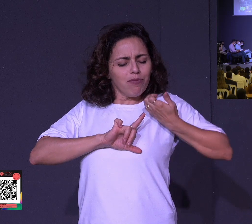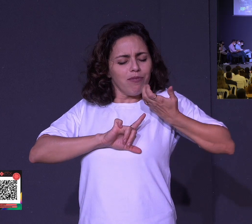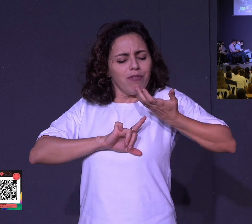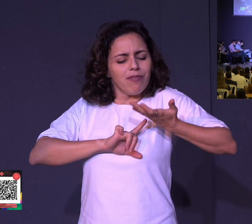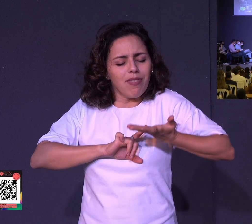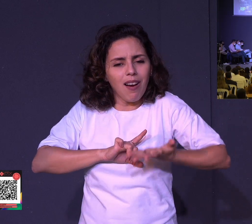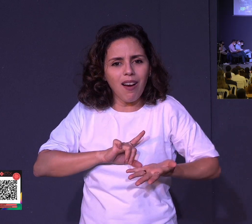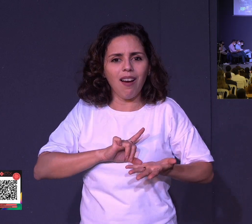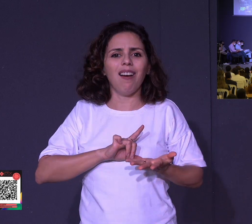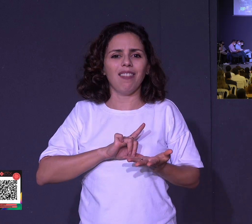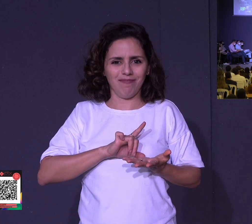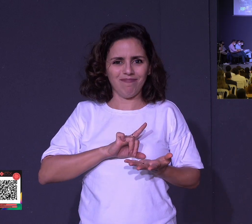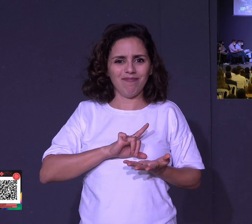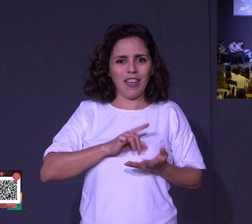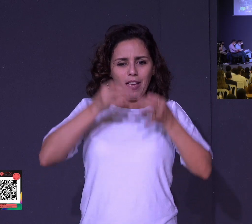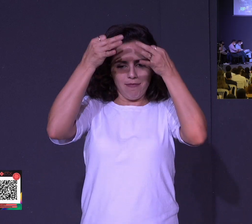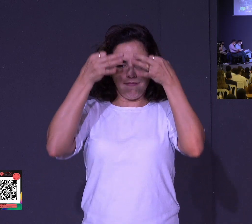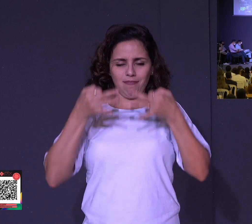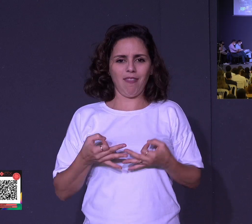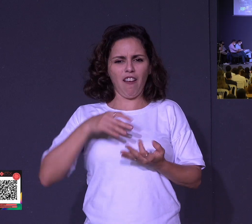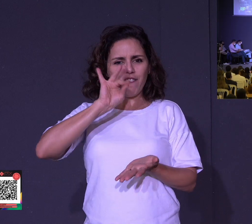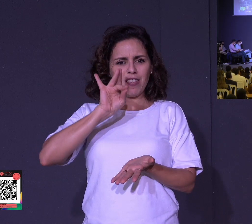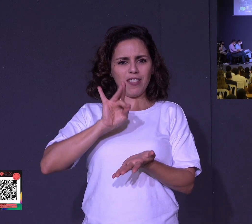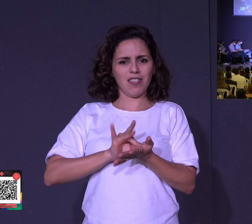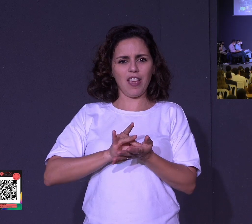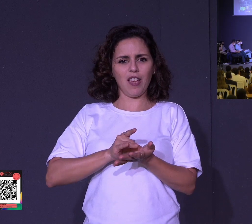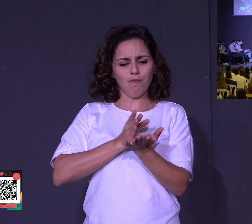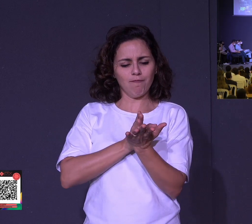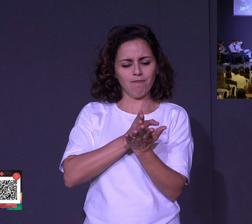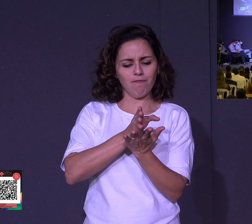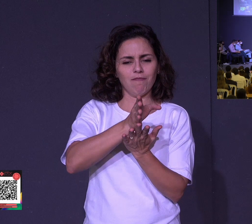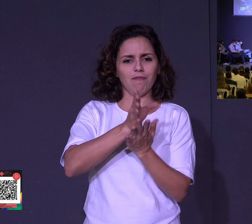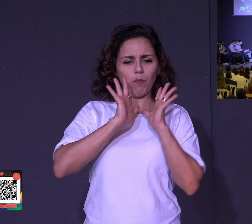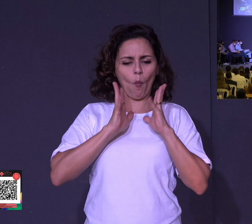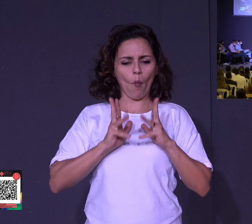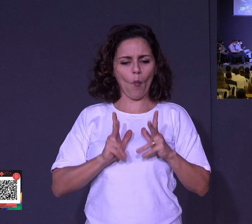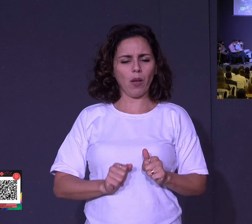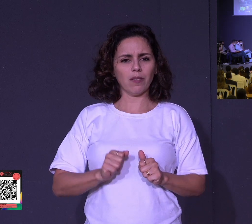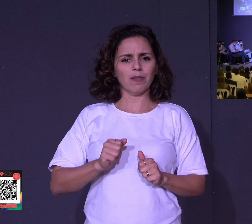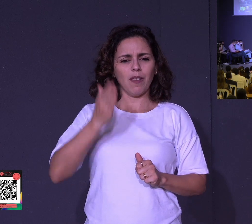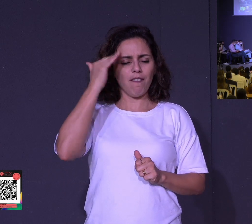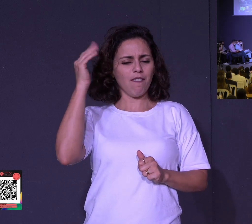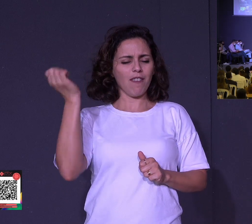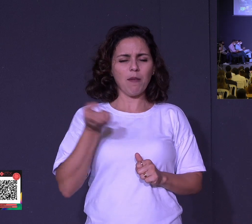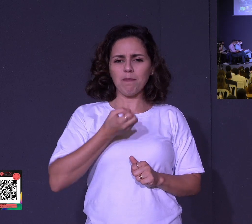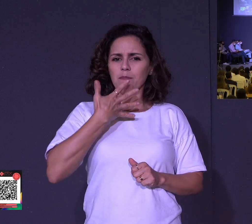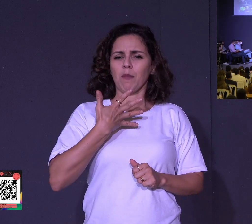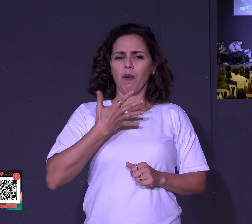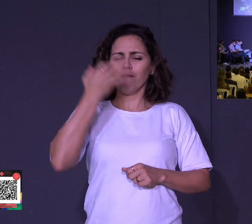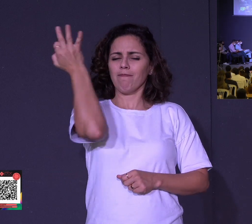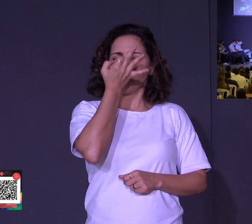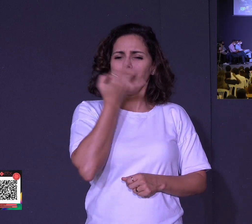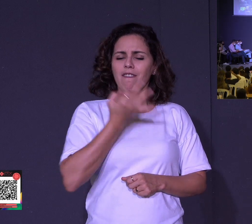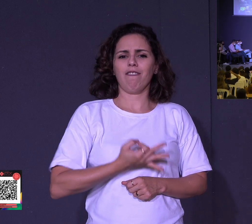Tudo que for nobre, verdadeiro, correto, puro, amável, de boa fama, se há algo de excelente